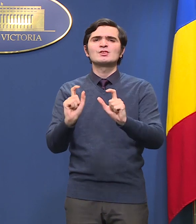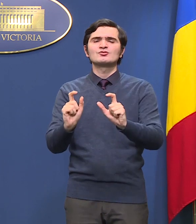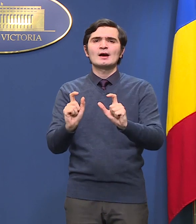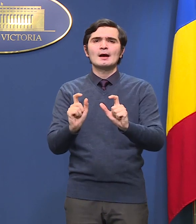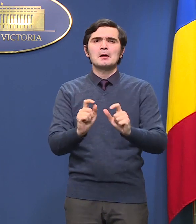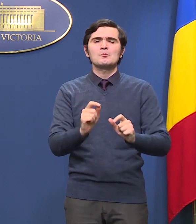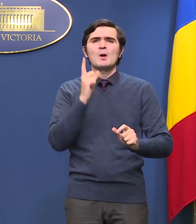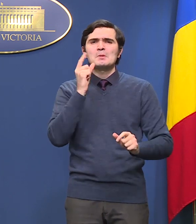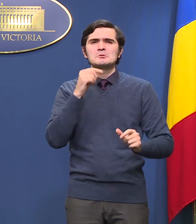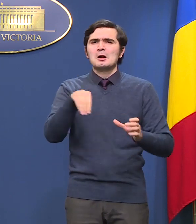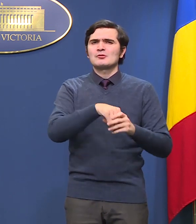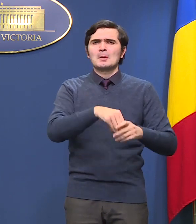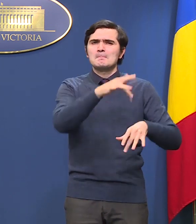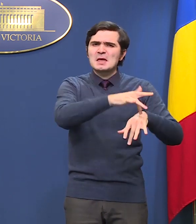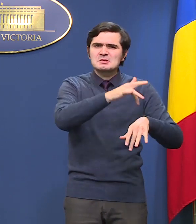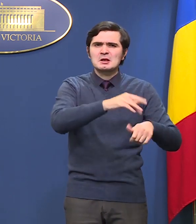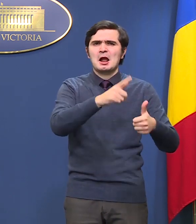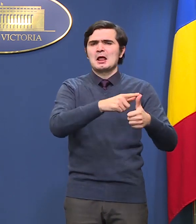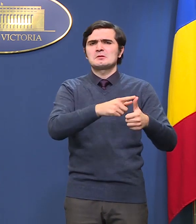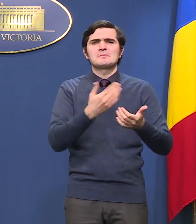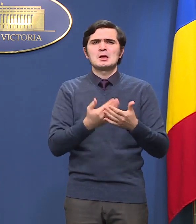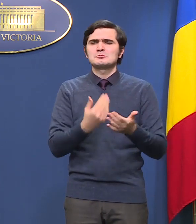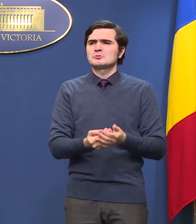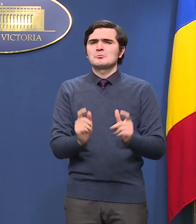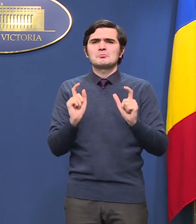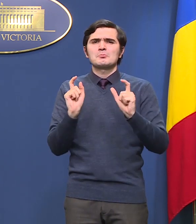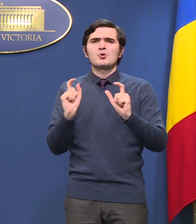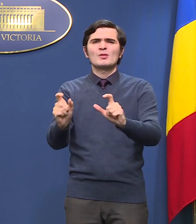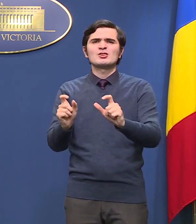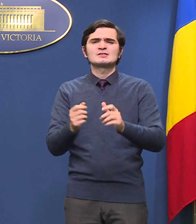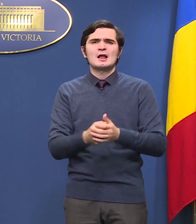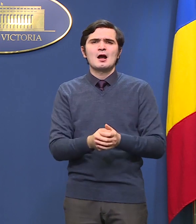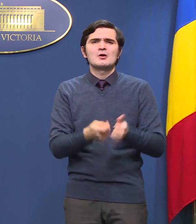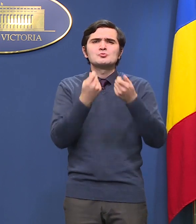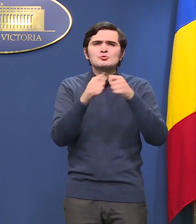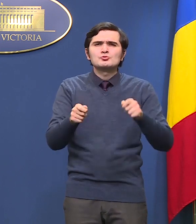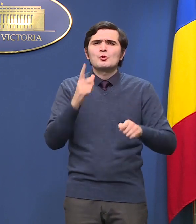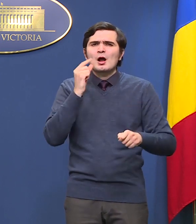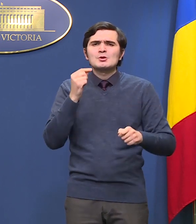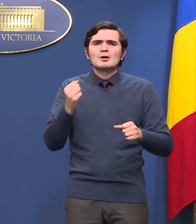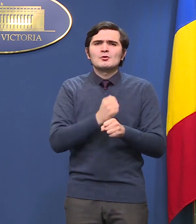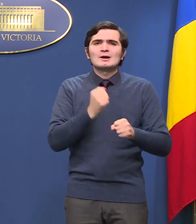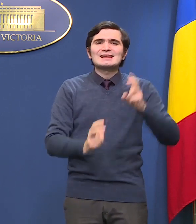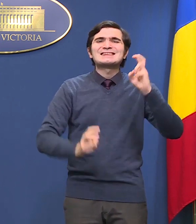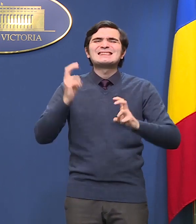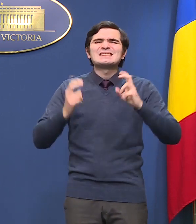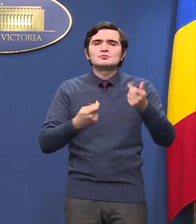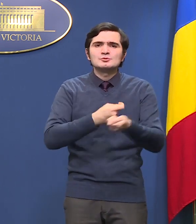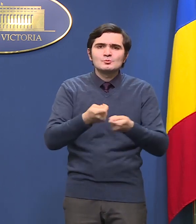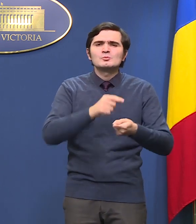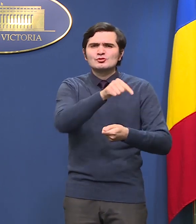cadrelor medicale, pentru protejarea tuturor celor care sunt în instituții publice și au interacțiune